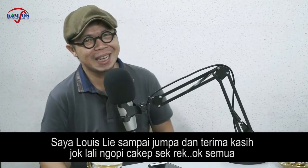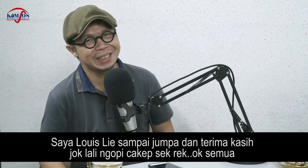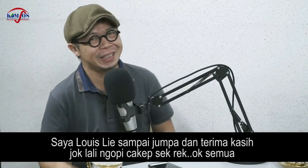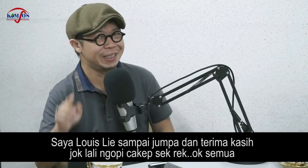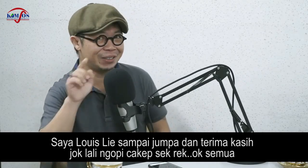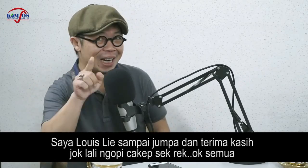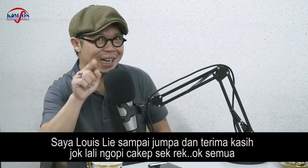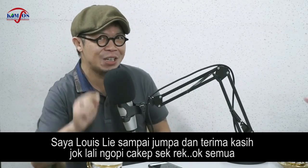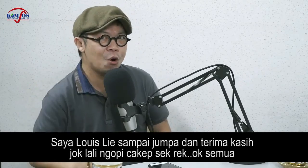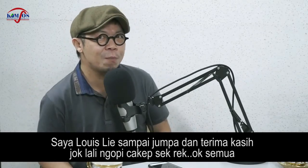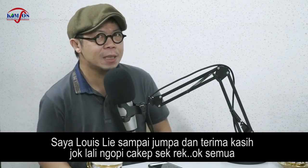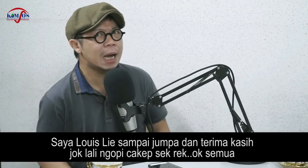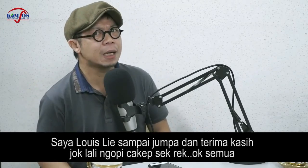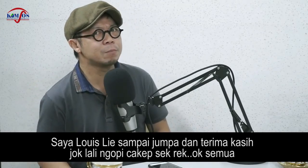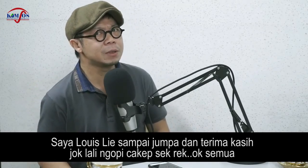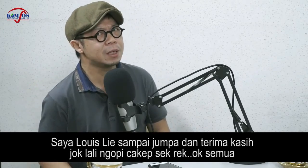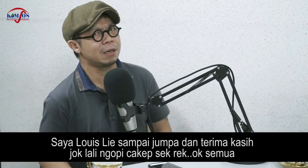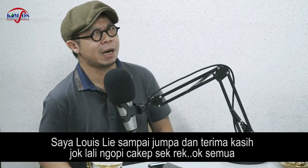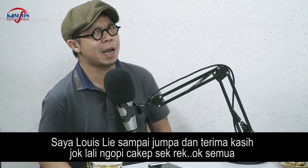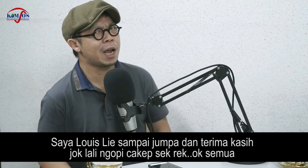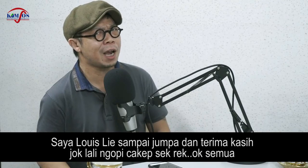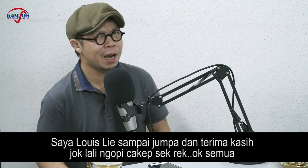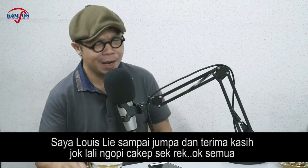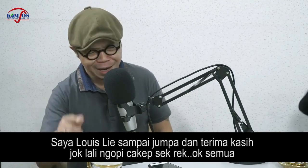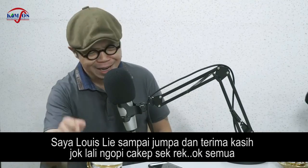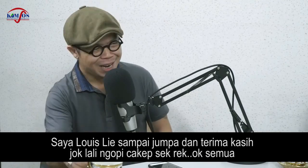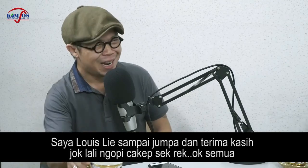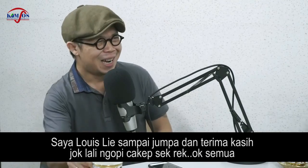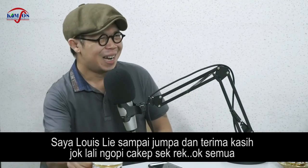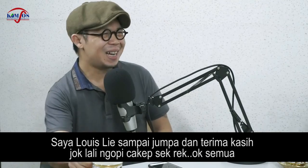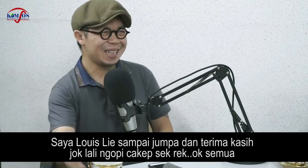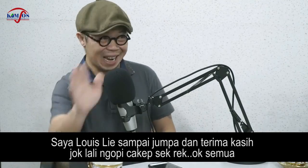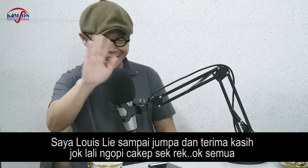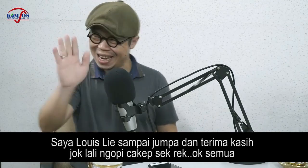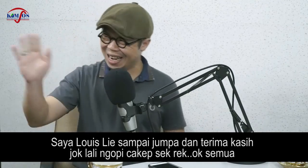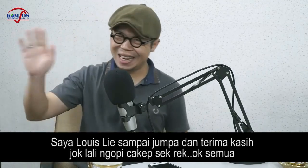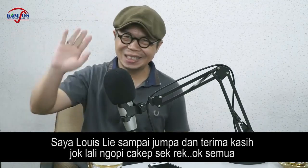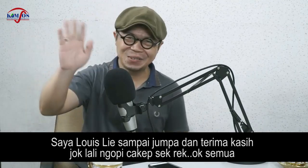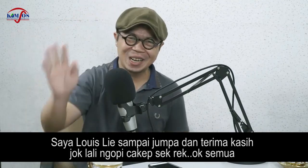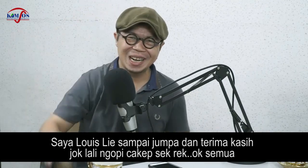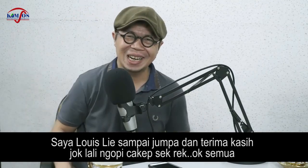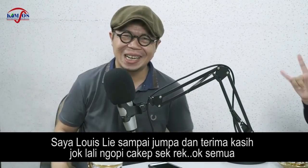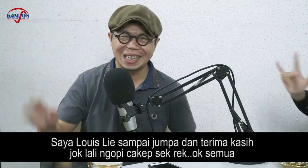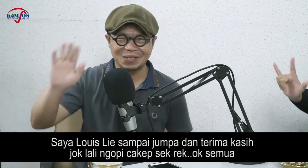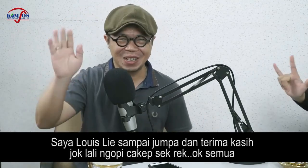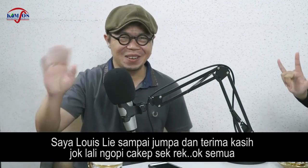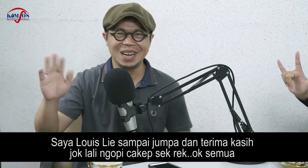terima kasih Jo lali ngopi cakep oke semua